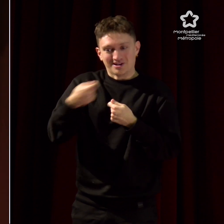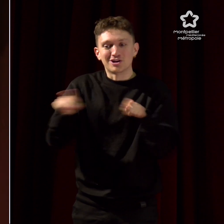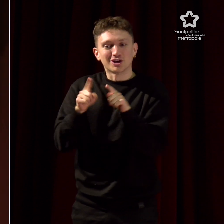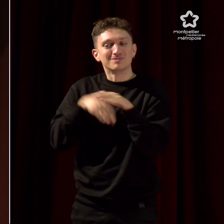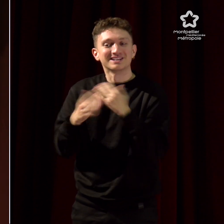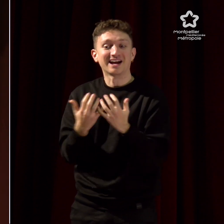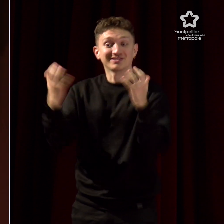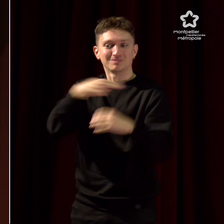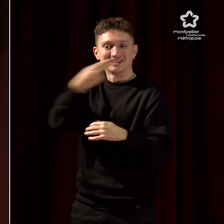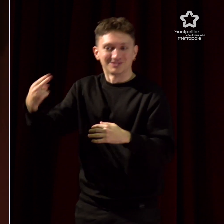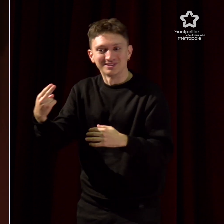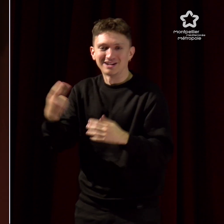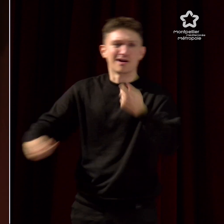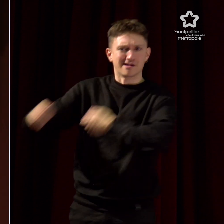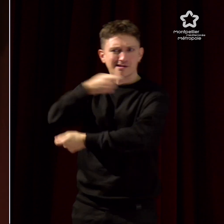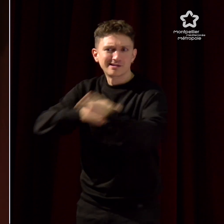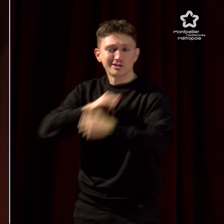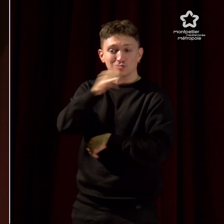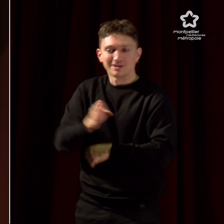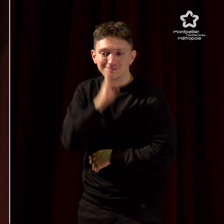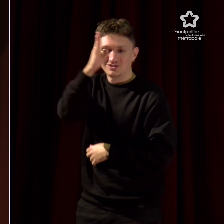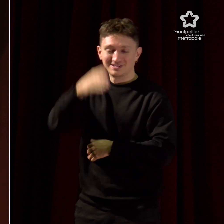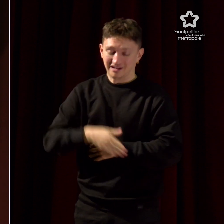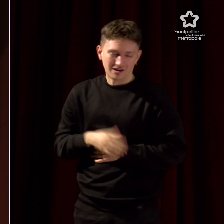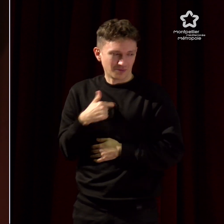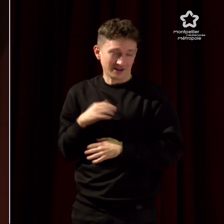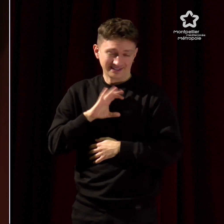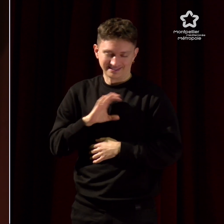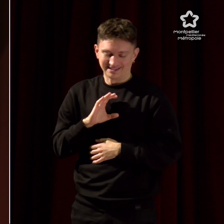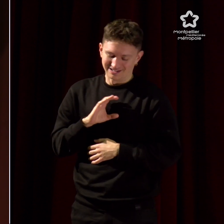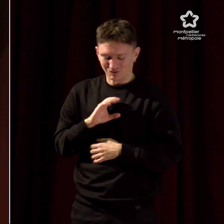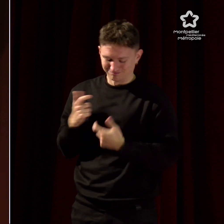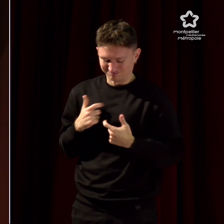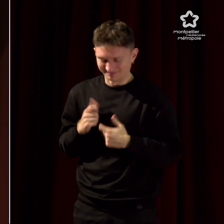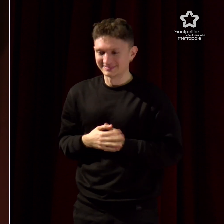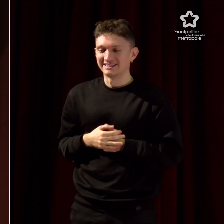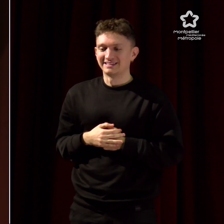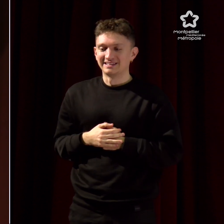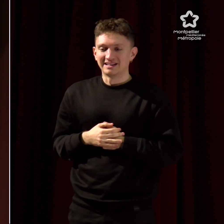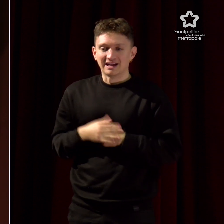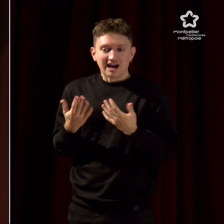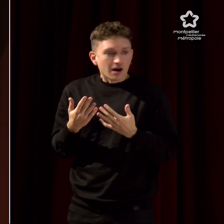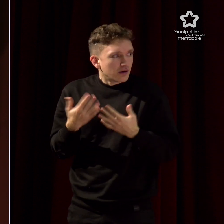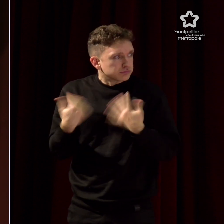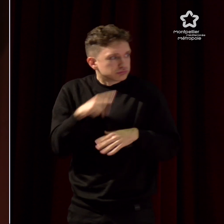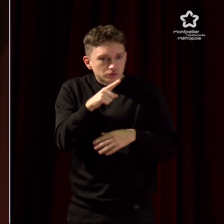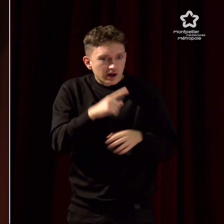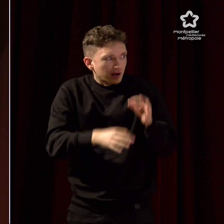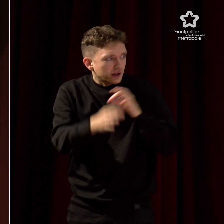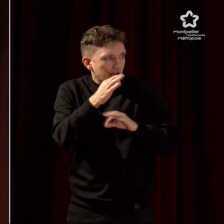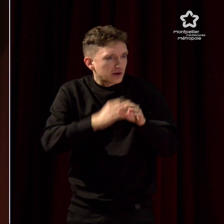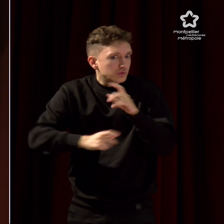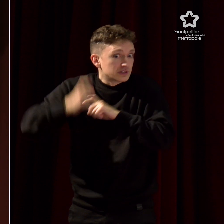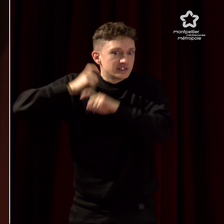je vais essayer quand même de réduire un petit peu. C'est très romantique d'écouter le passé, sauf si on a un très